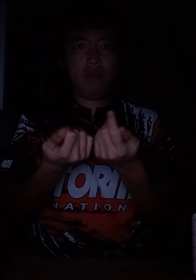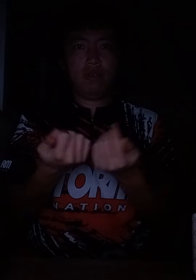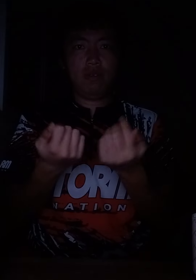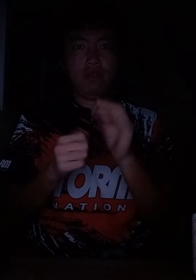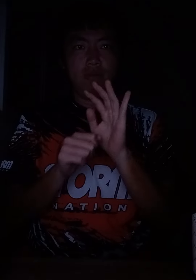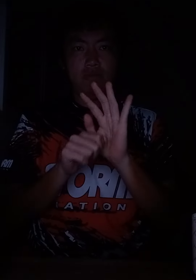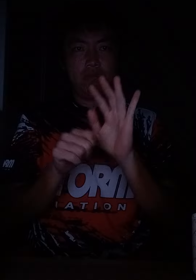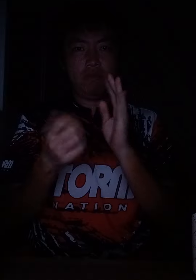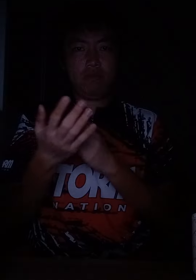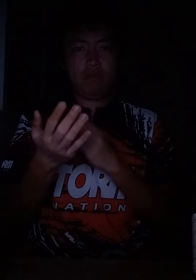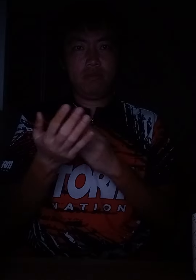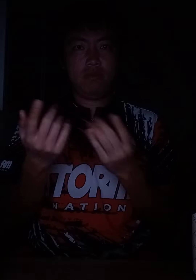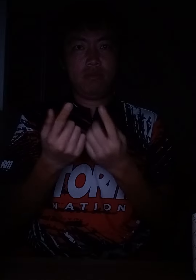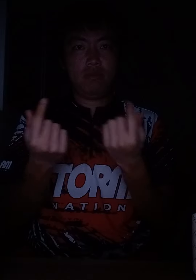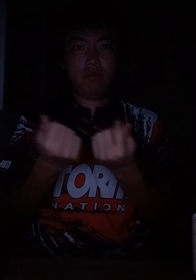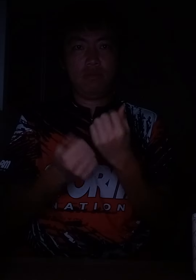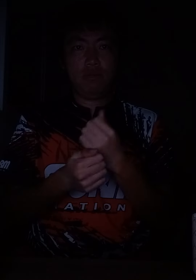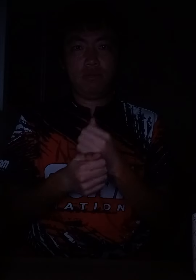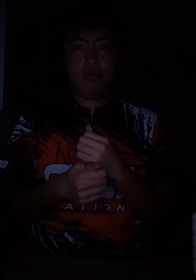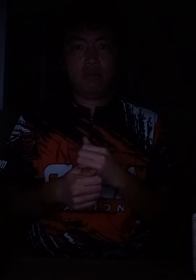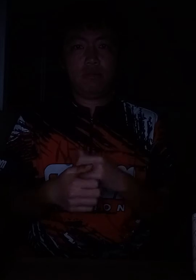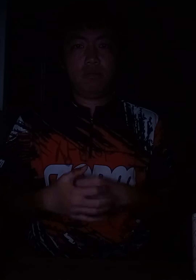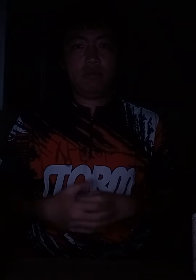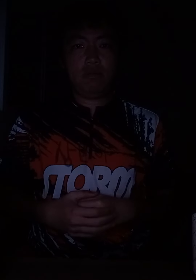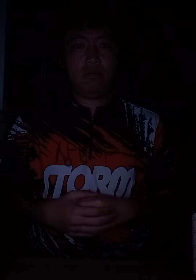방침입니다. JTBC 김기성입니다.